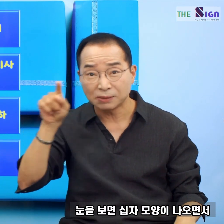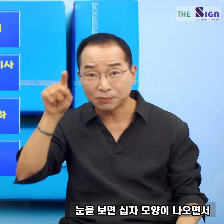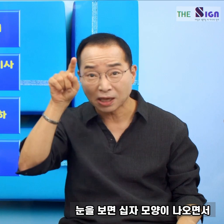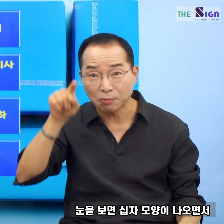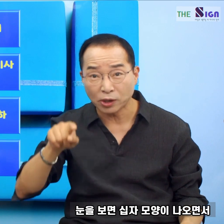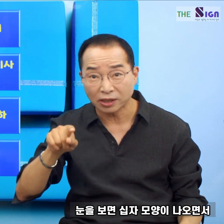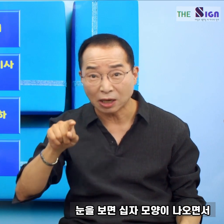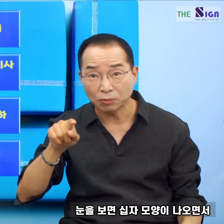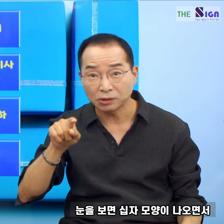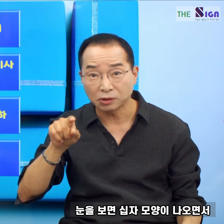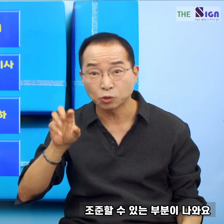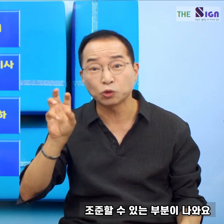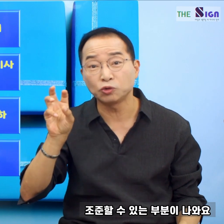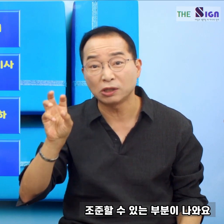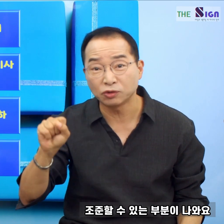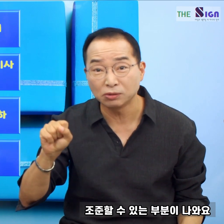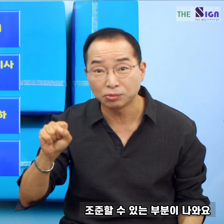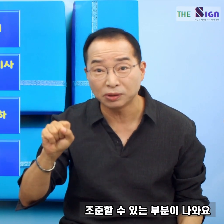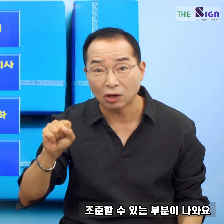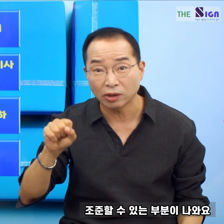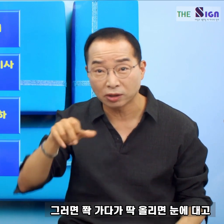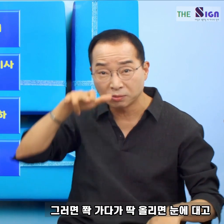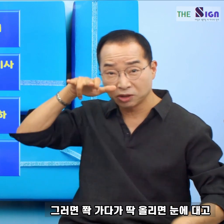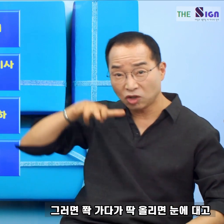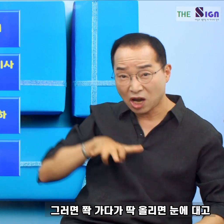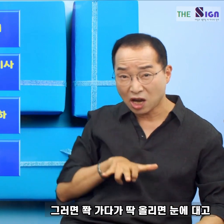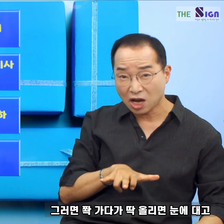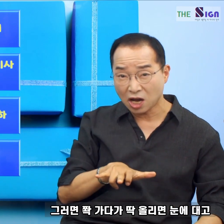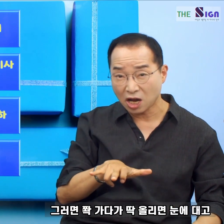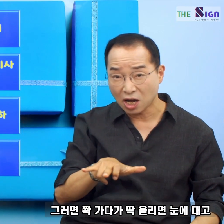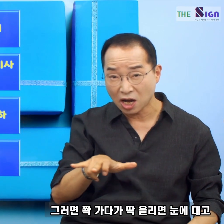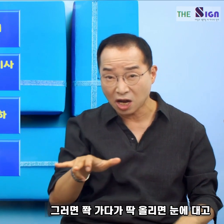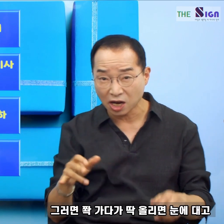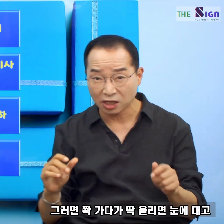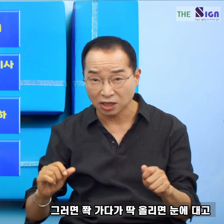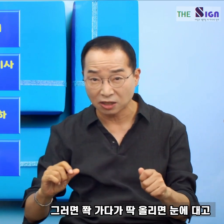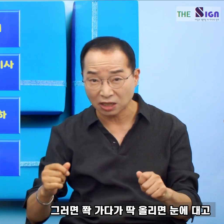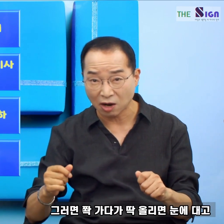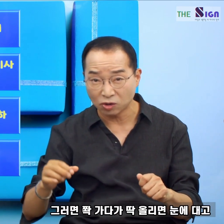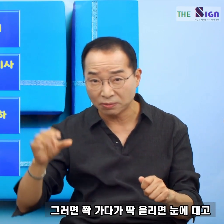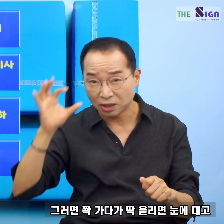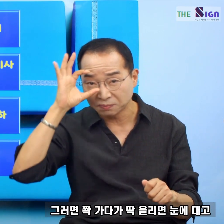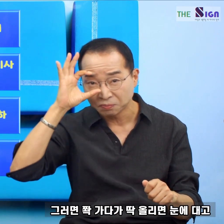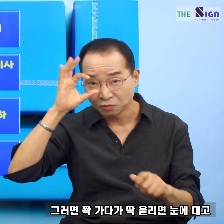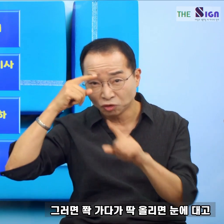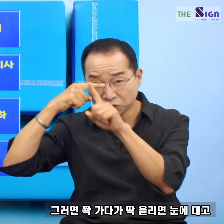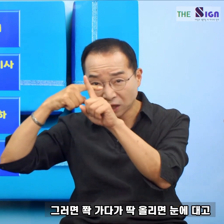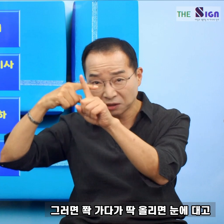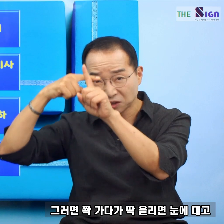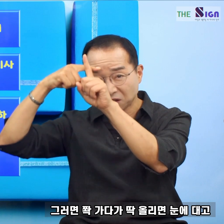십자가 모양이 나오면서 조준할 수 있는 부분이 나와요. 그러면 쫙 가다가 딱 올리면은 눈에 쫙